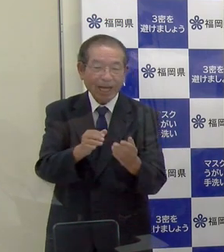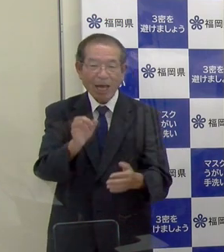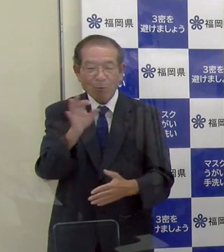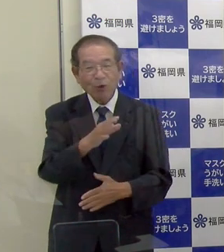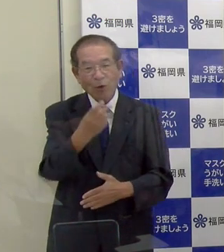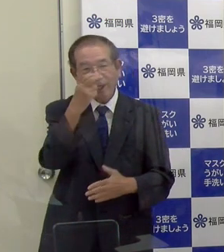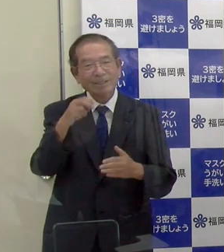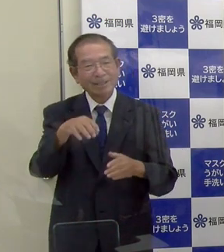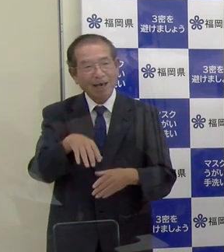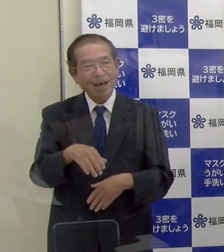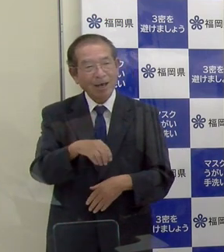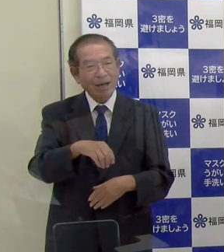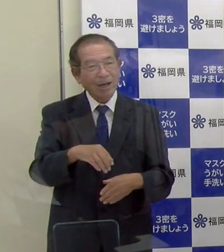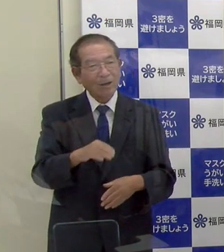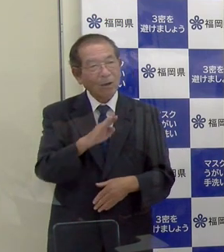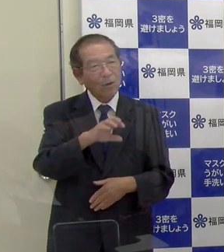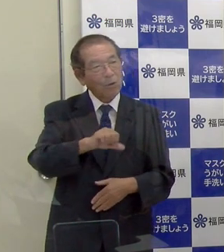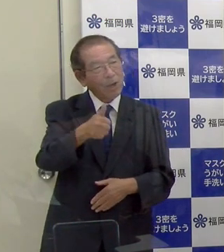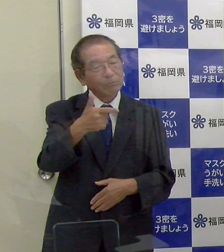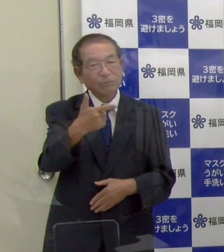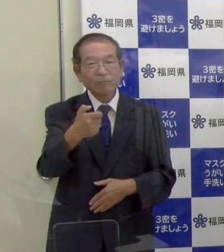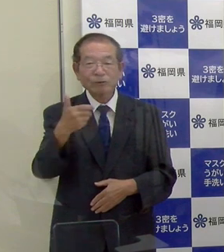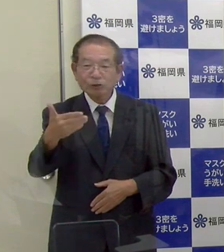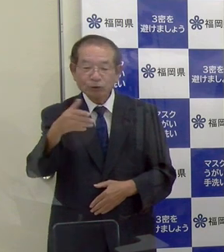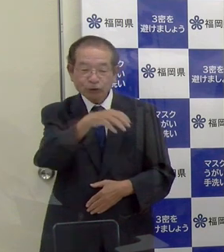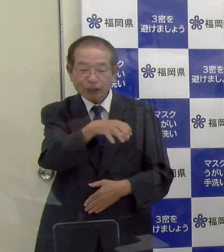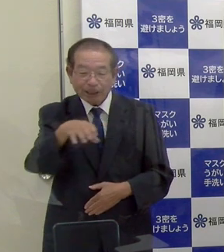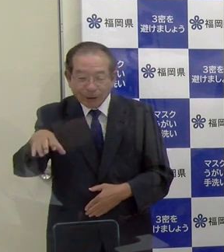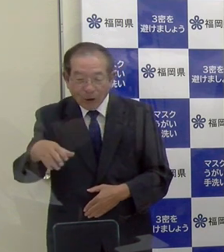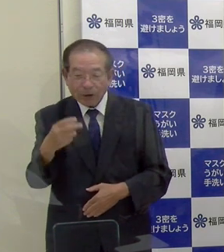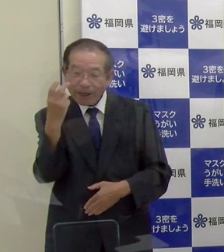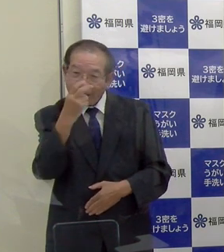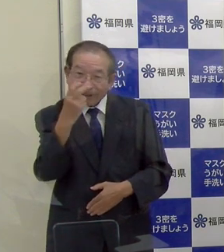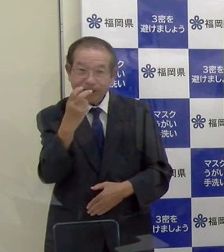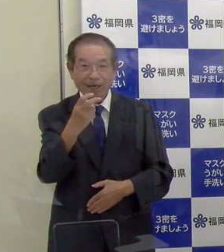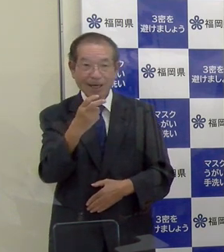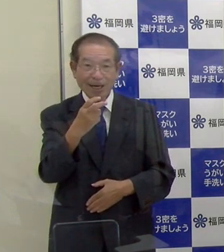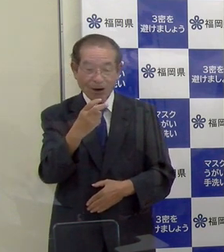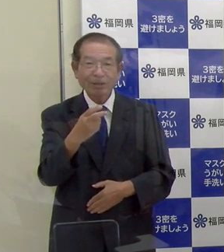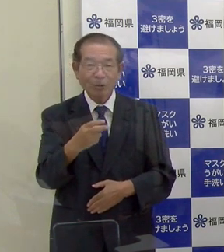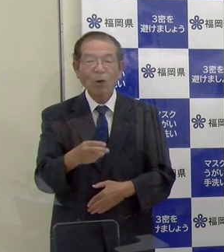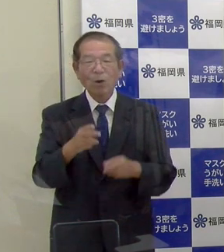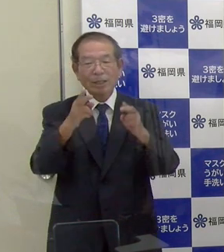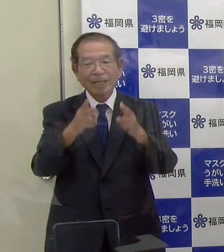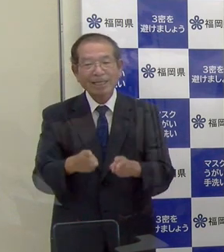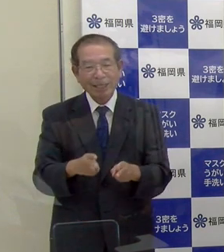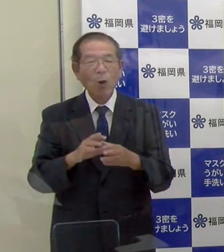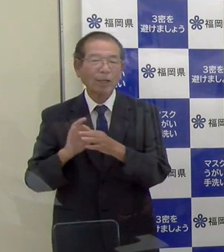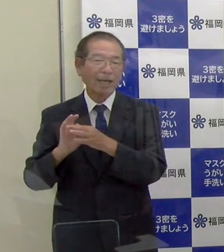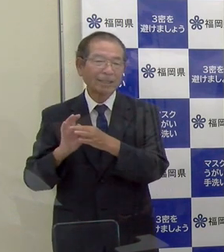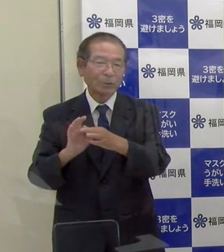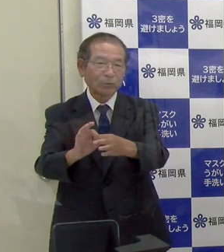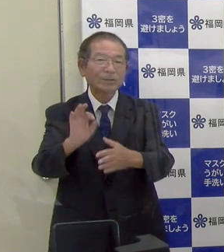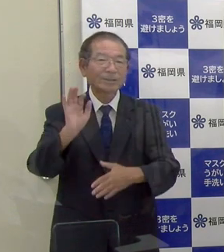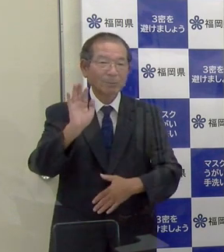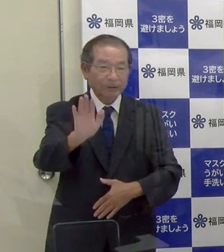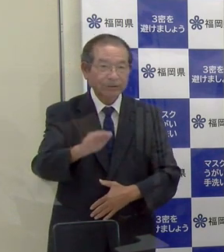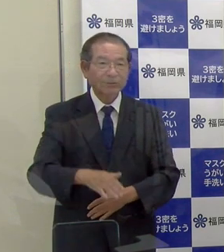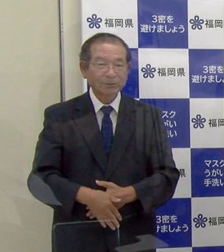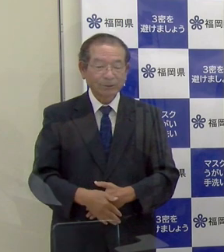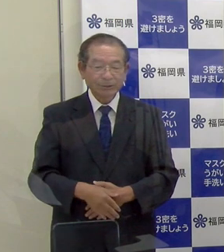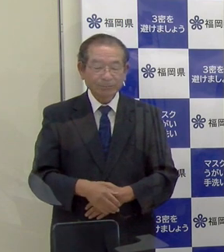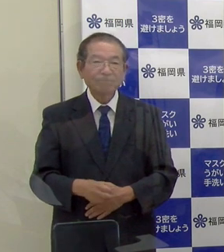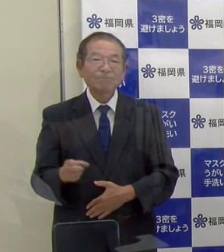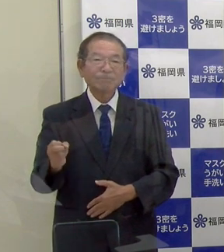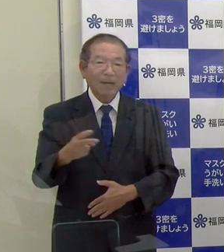これは県内569カ所の検査町における検査この体制を継続してまいりますこれに